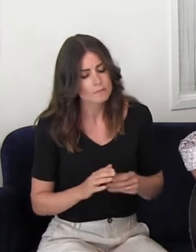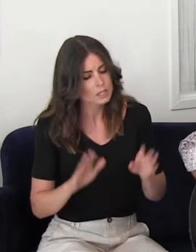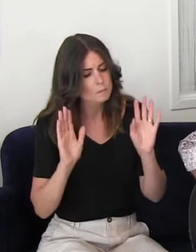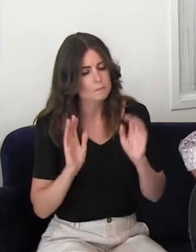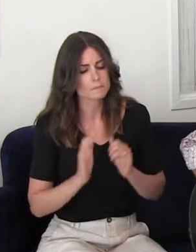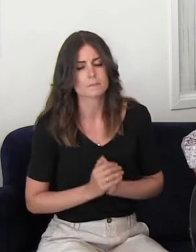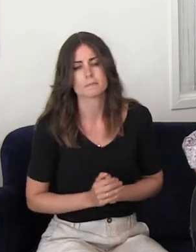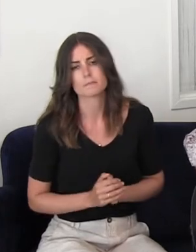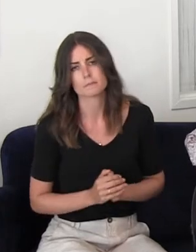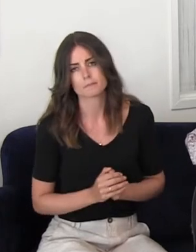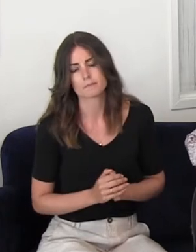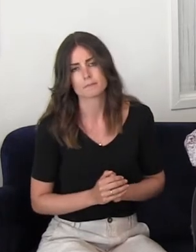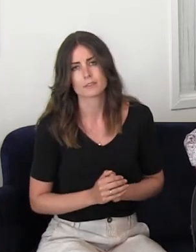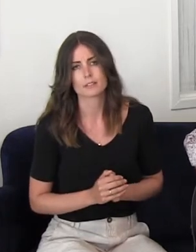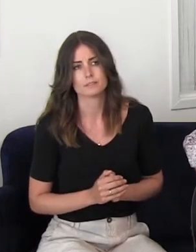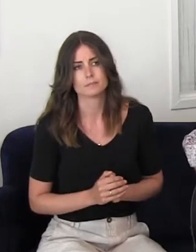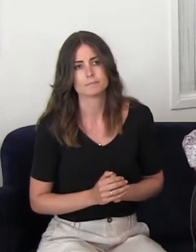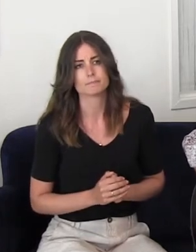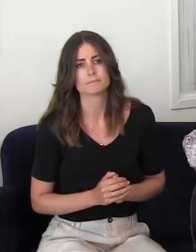pant.